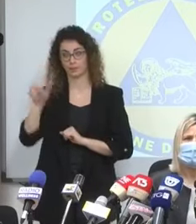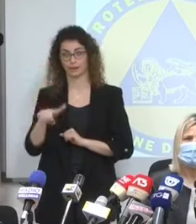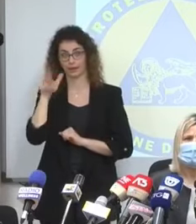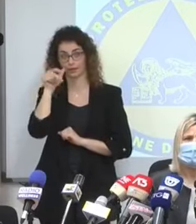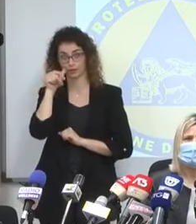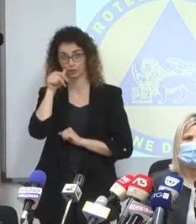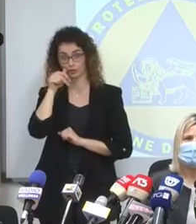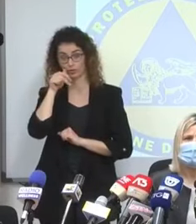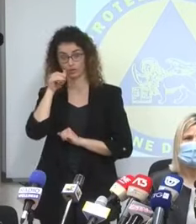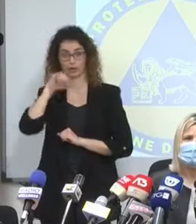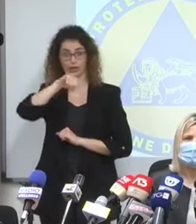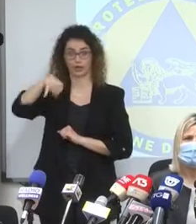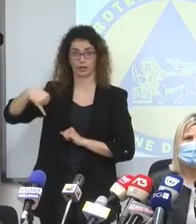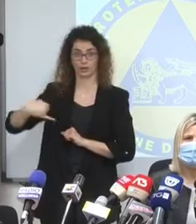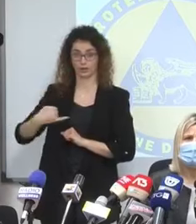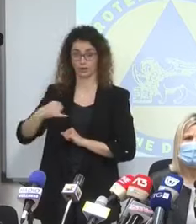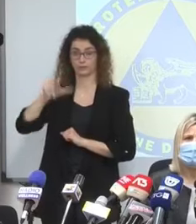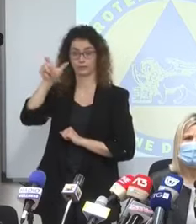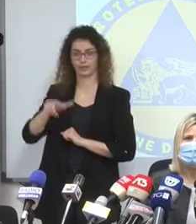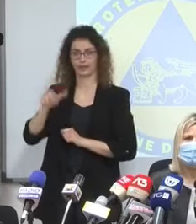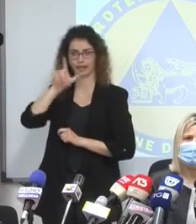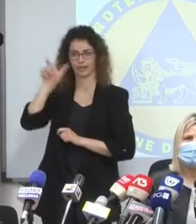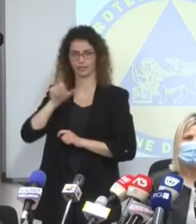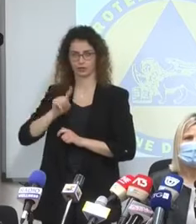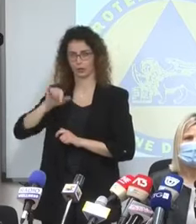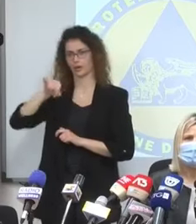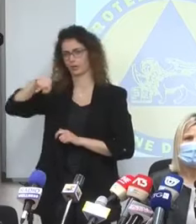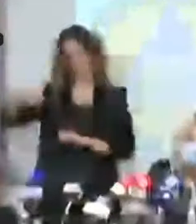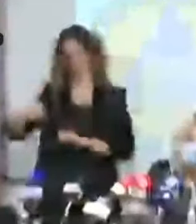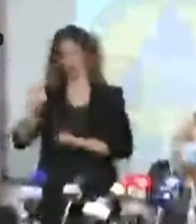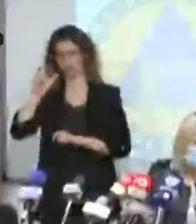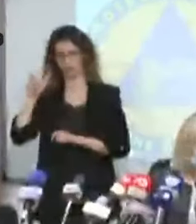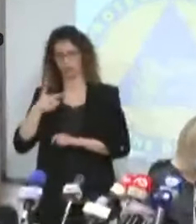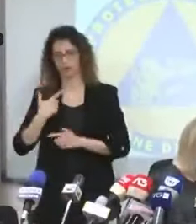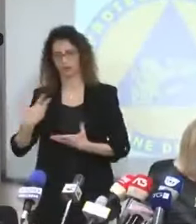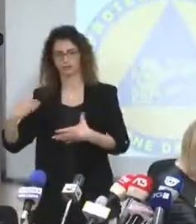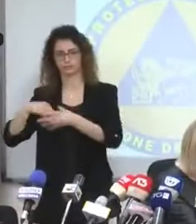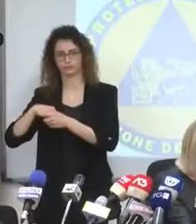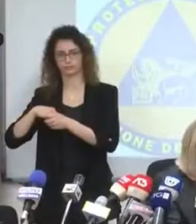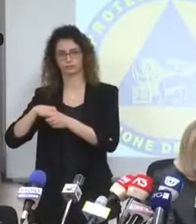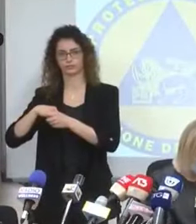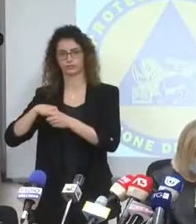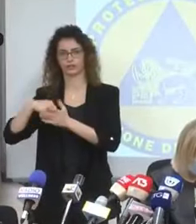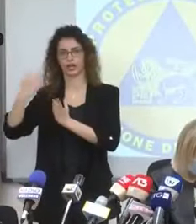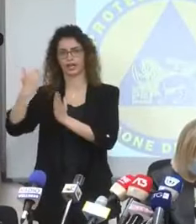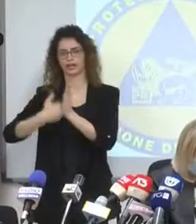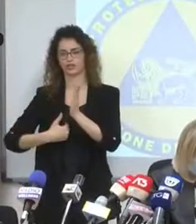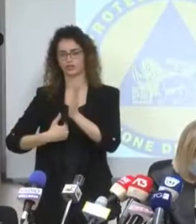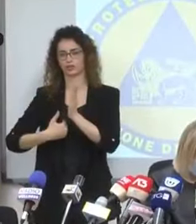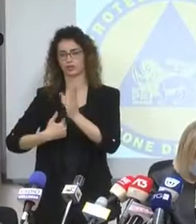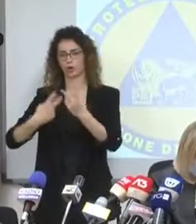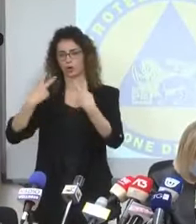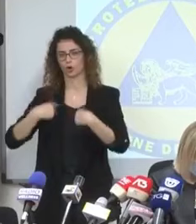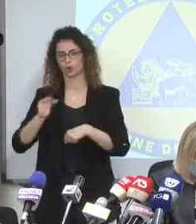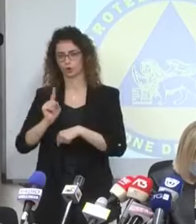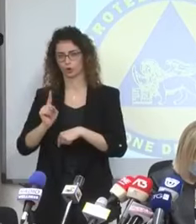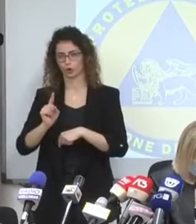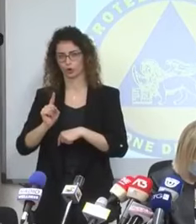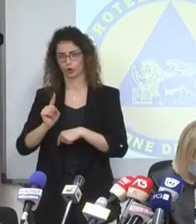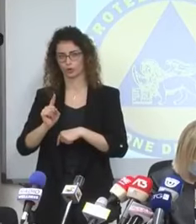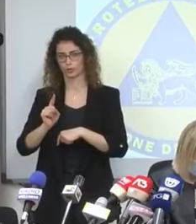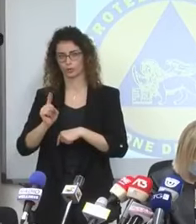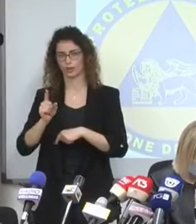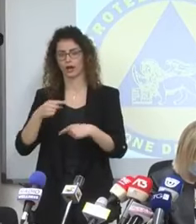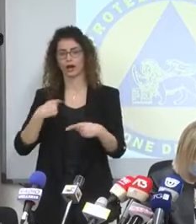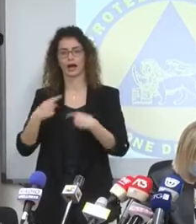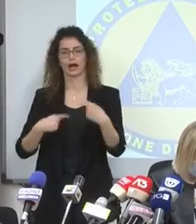signora che è sposata ad un'italiana ma che rientra nell'AIRE, cioè in quell'ordine, in quel registro di non residenti. Ancora